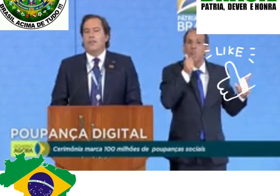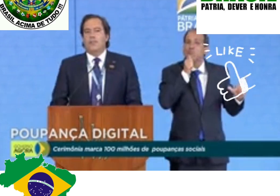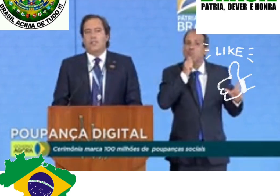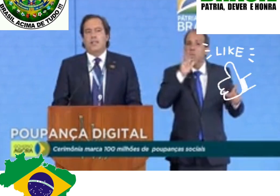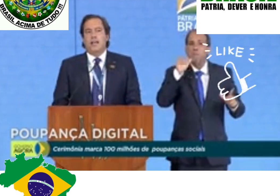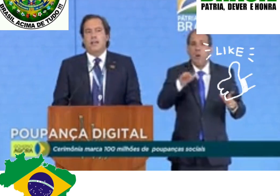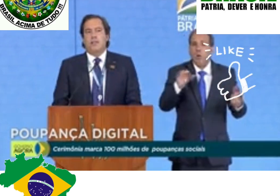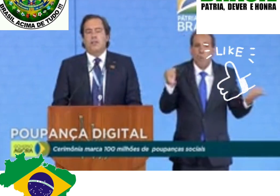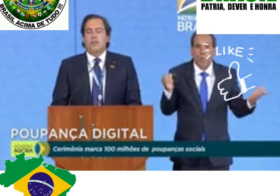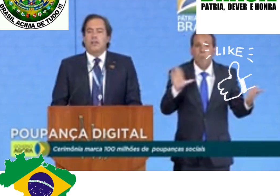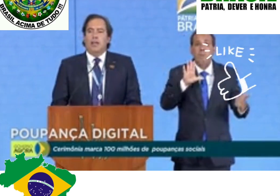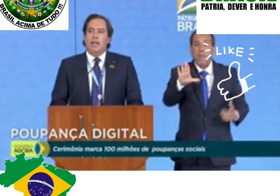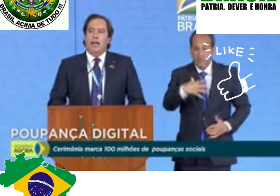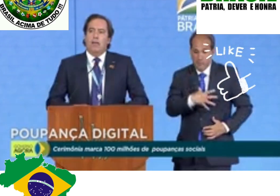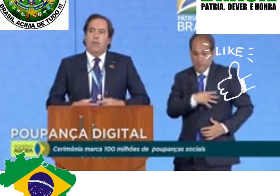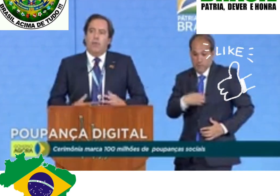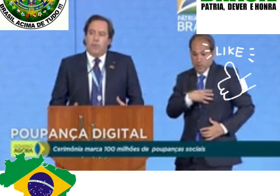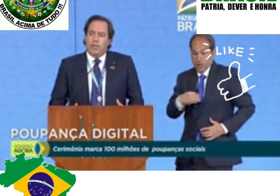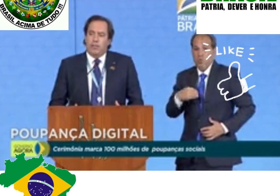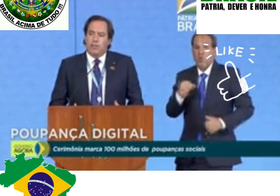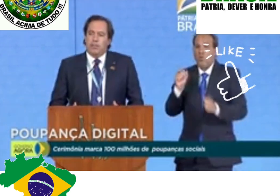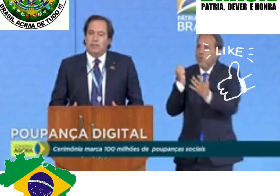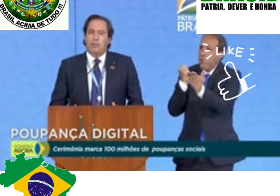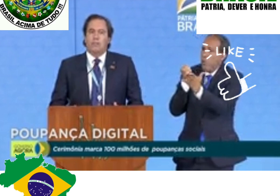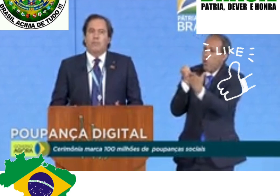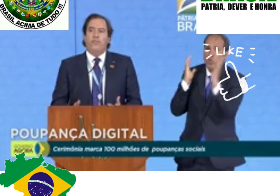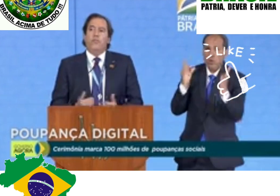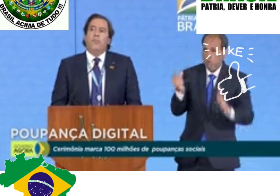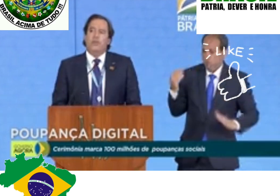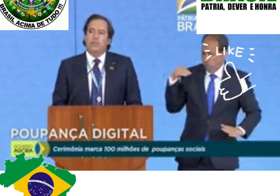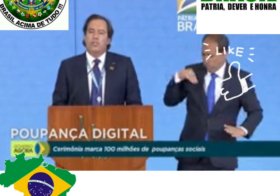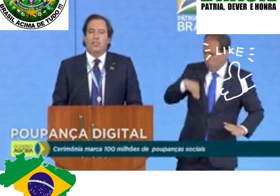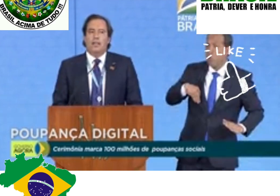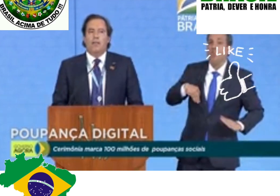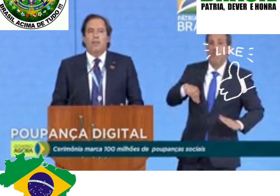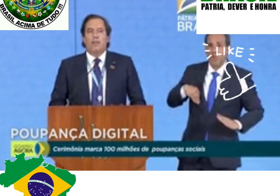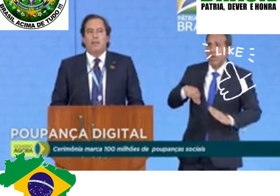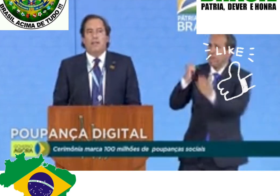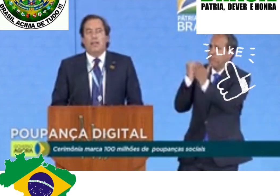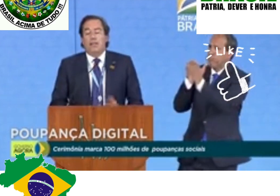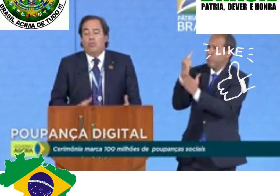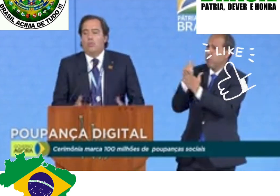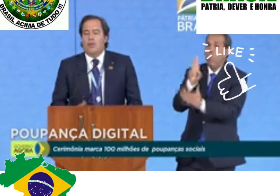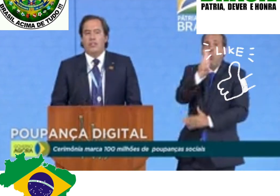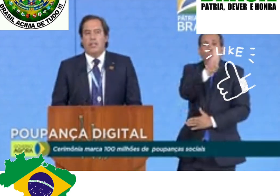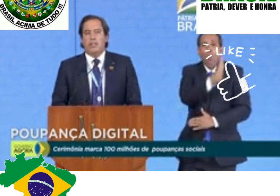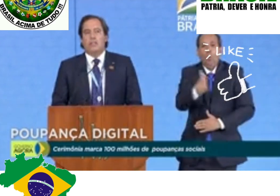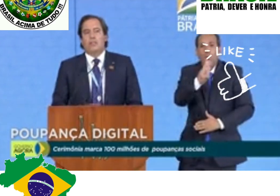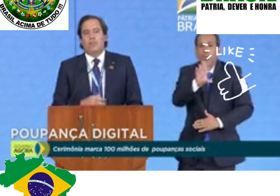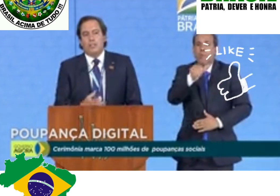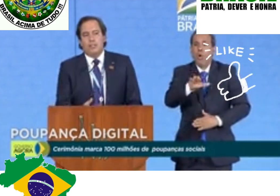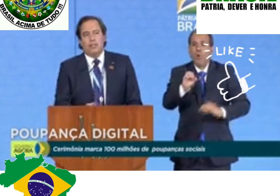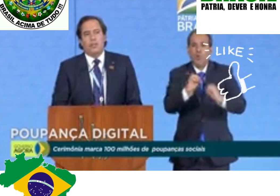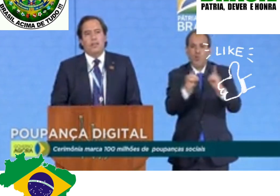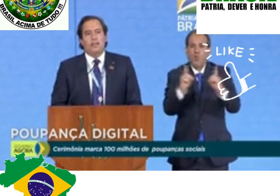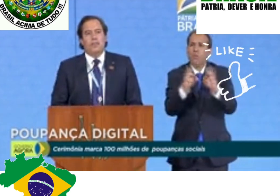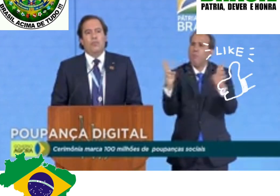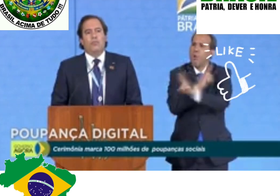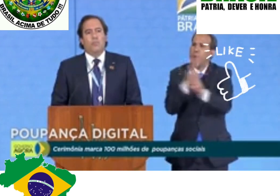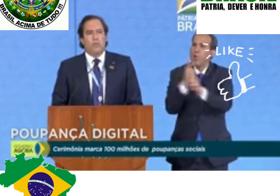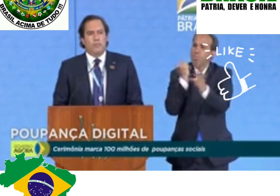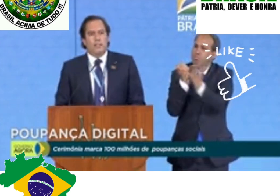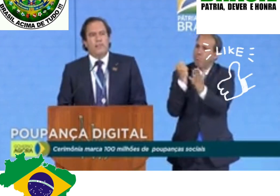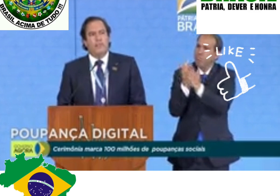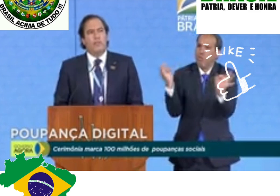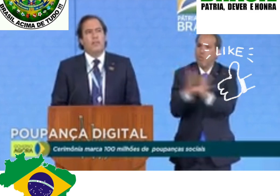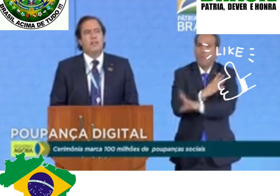filhos fizeram compras via o banco digital junto com a gente. Então, a gente também